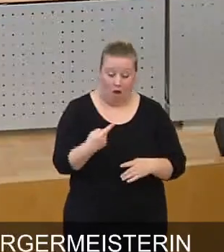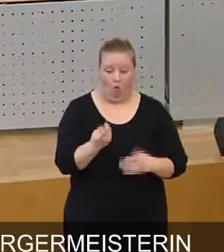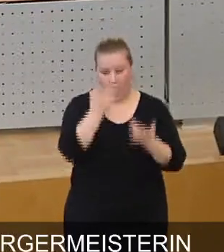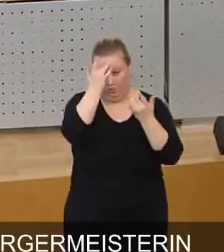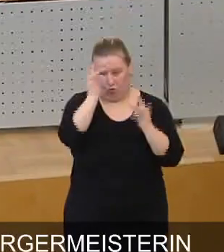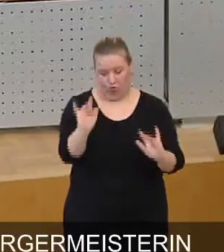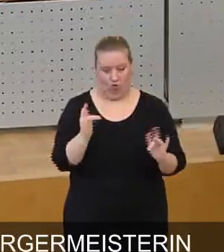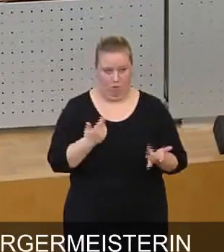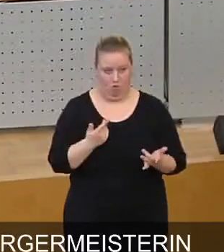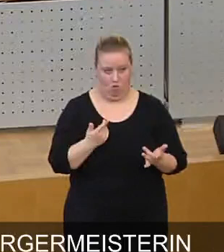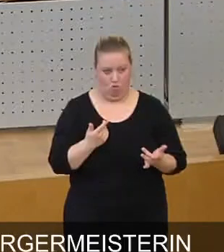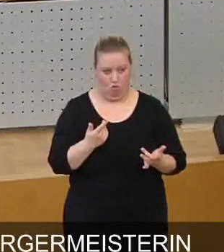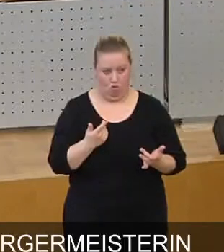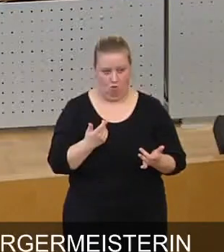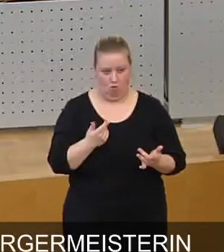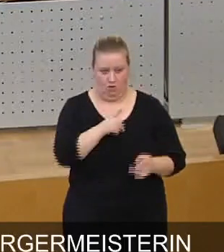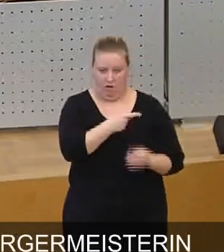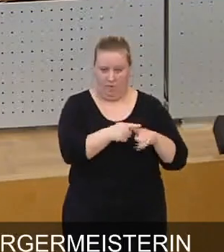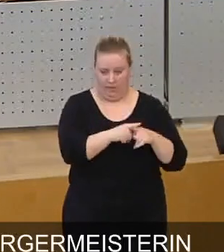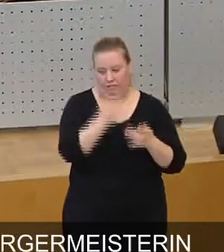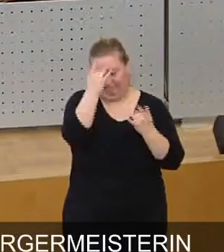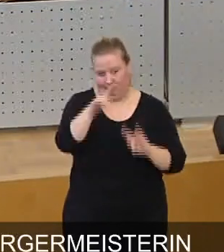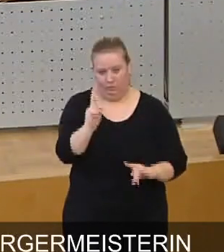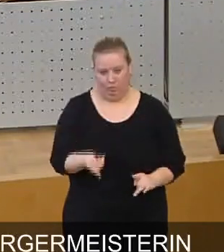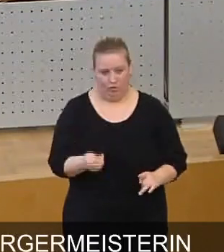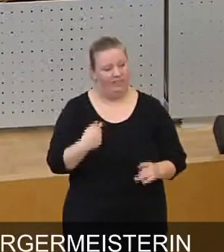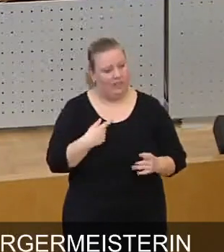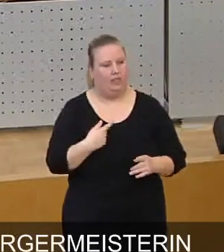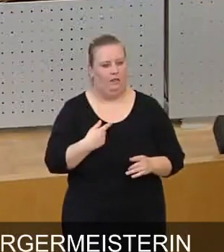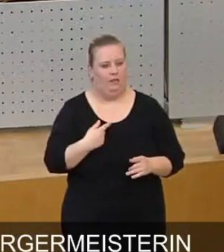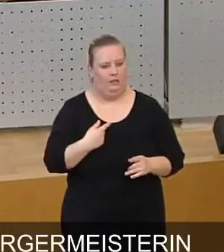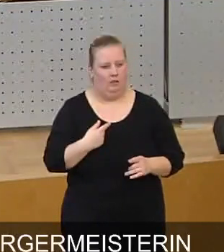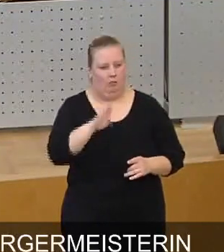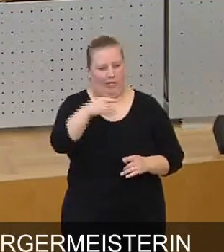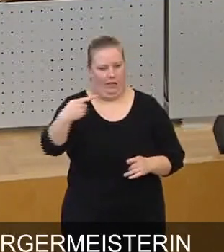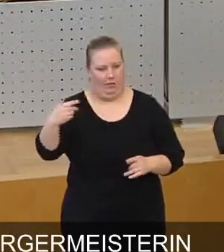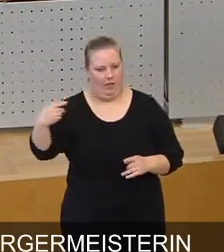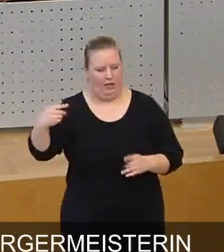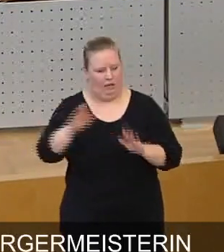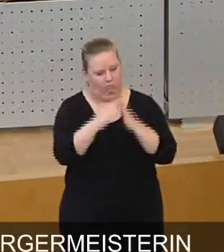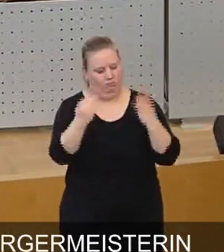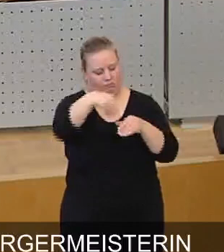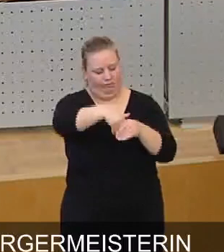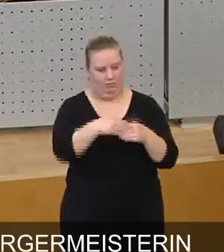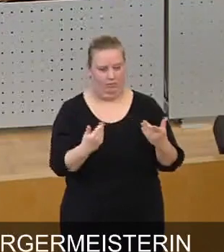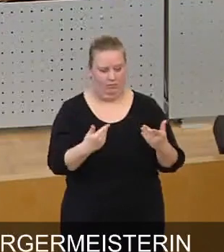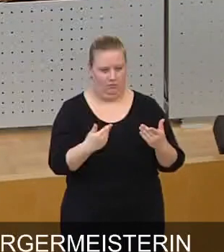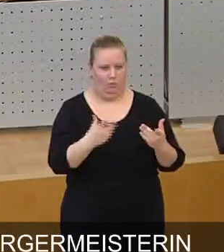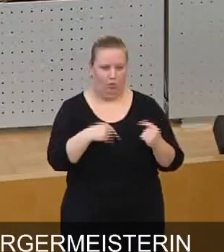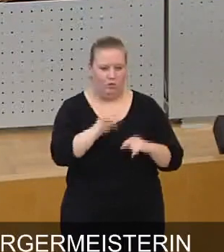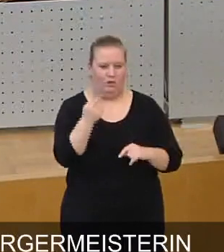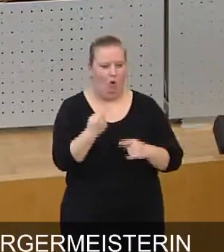zur Mieterhöhung seitens des Mieters geregelt sind. In Dresden muss hierfür der gültige